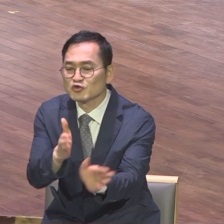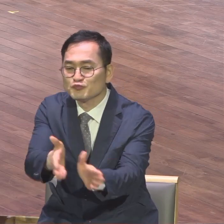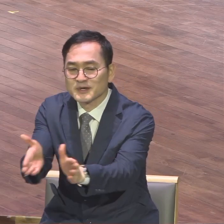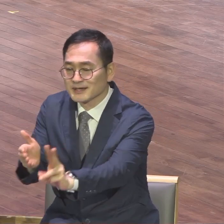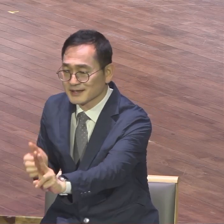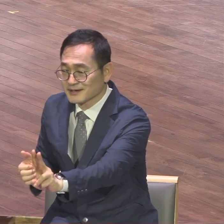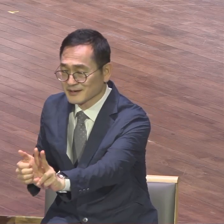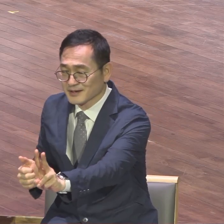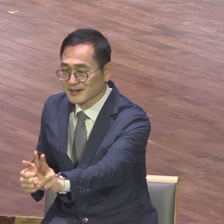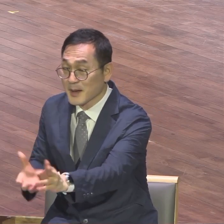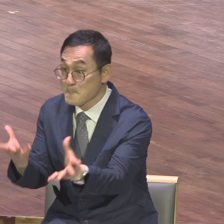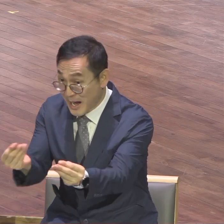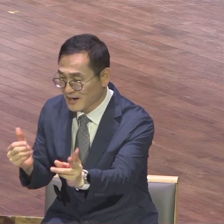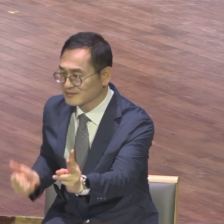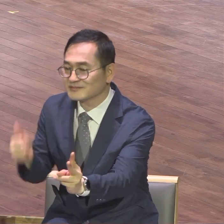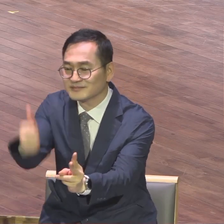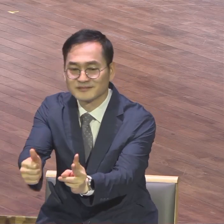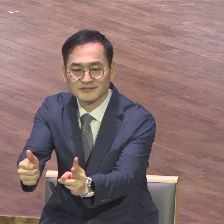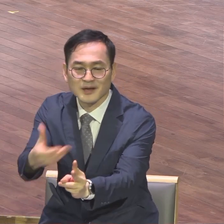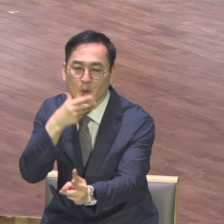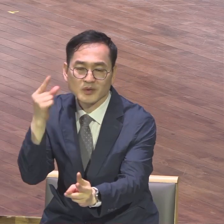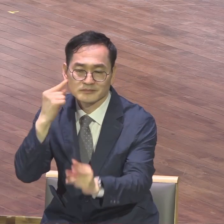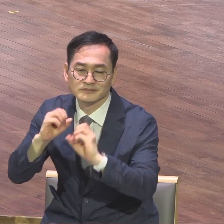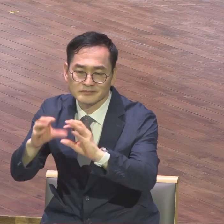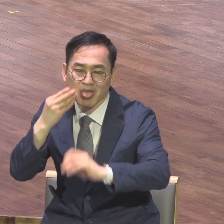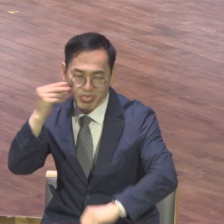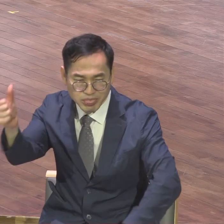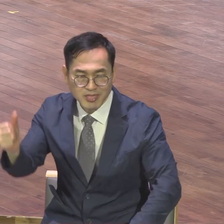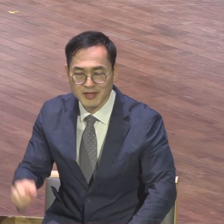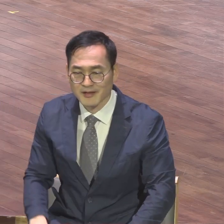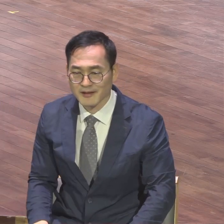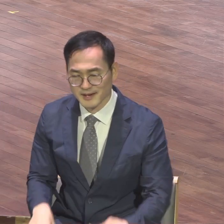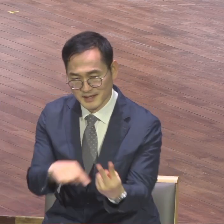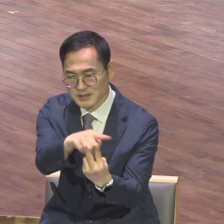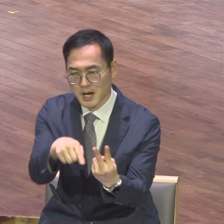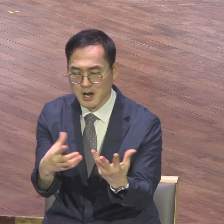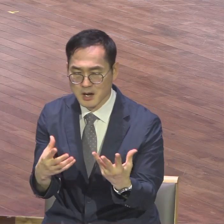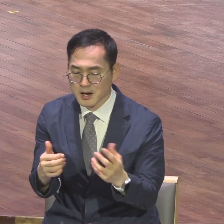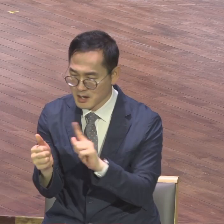준비하는 바울 사역에 없어서는 안 될